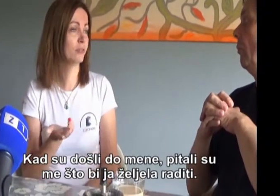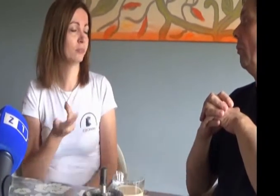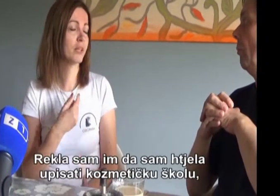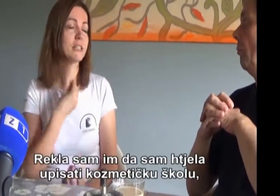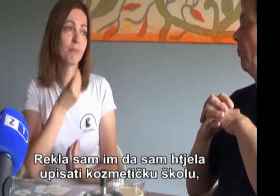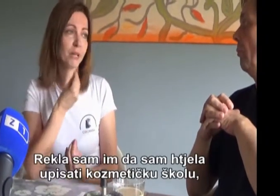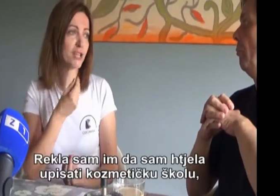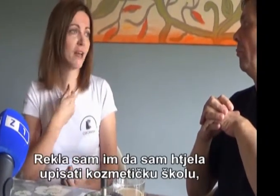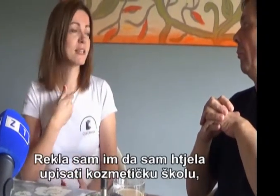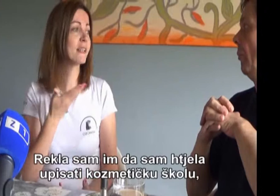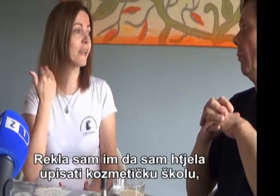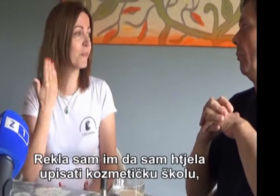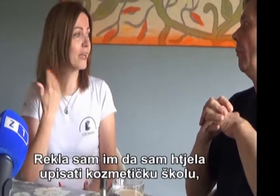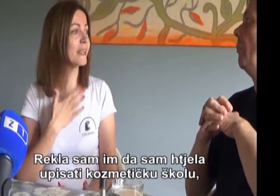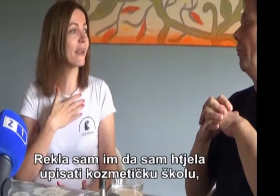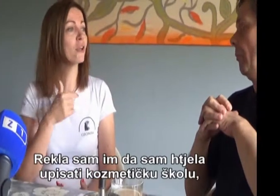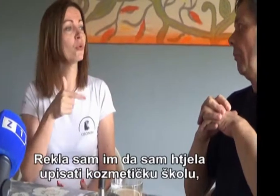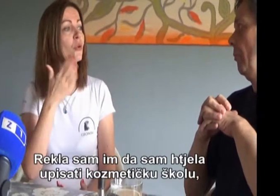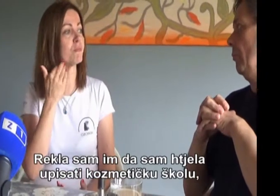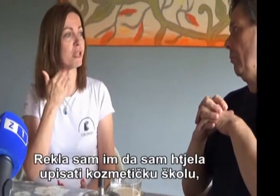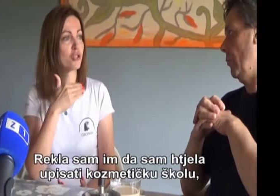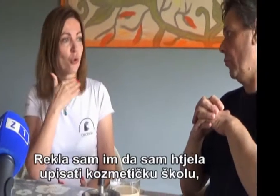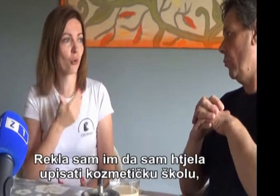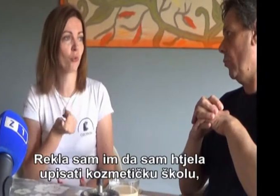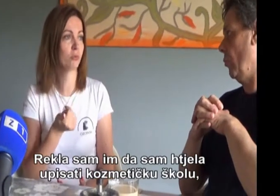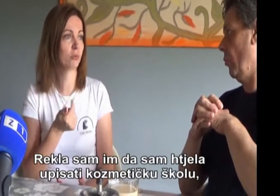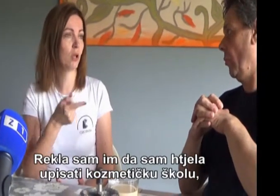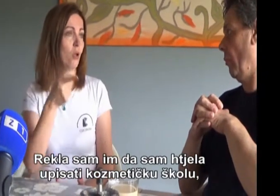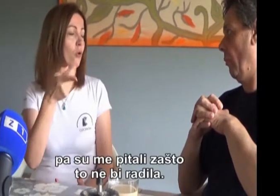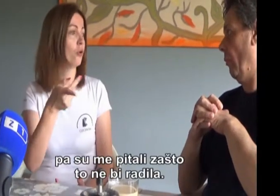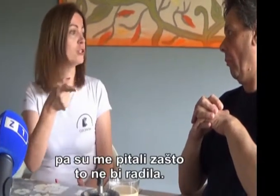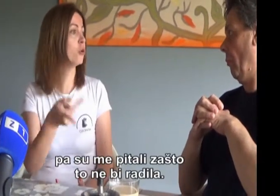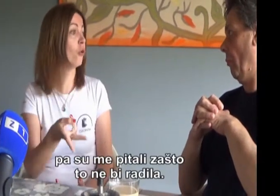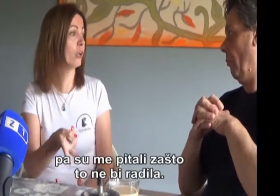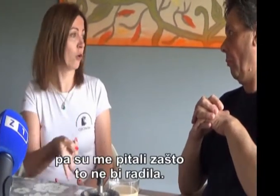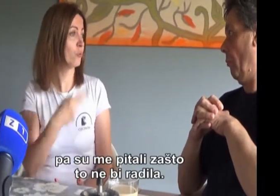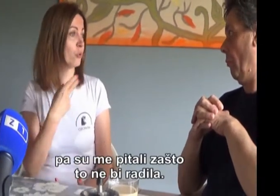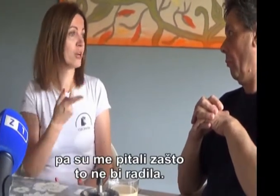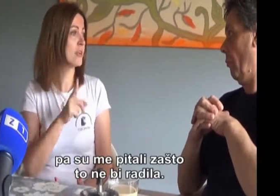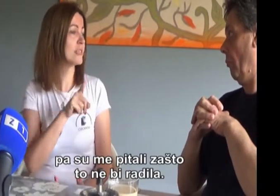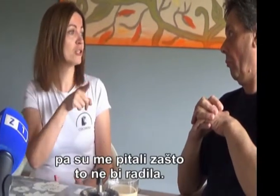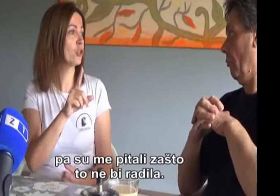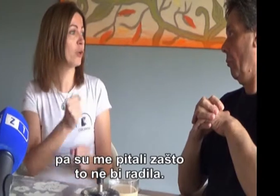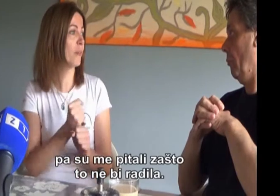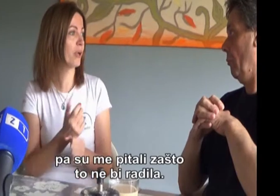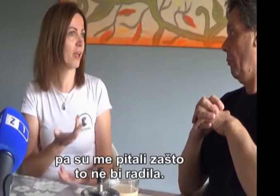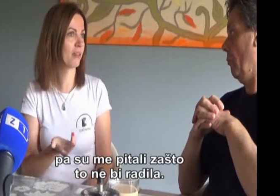raditi. Ja sam prišla, ja sam si prijatelja i u kosmetičku školu. Onda su one odprušali, ja što to ne bi